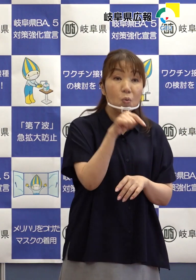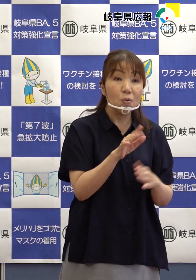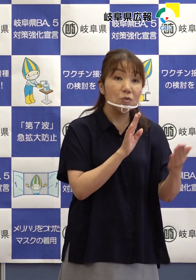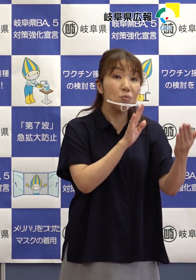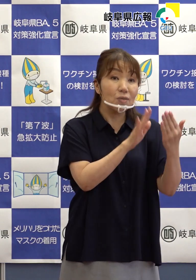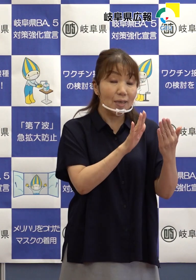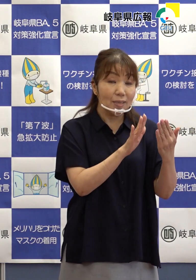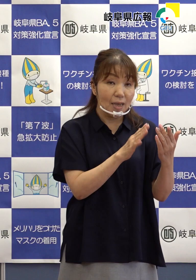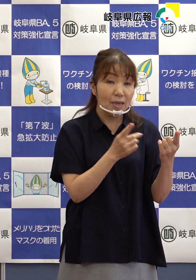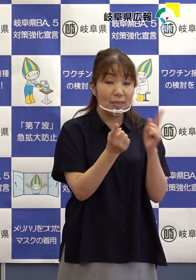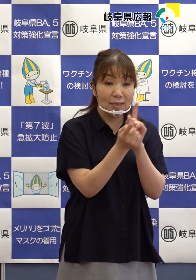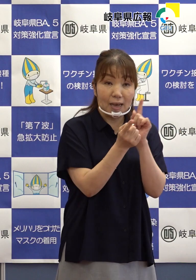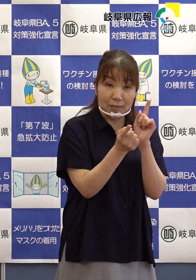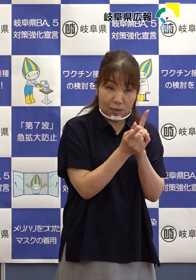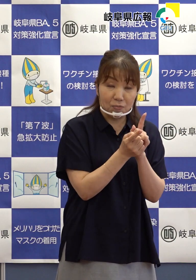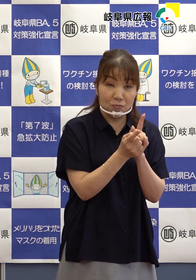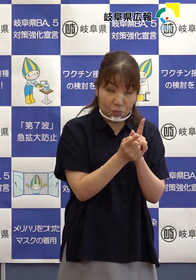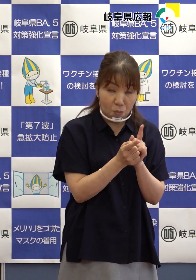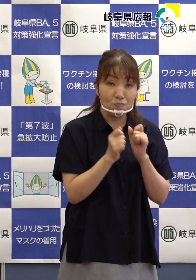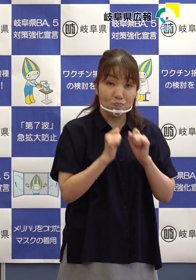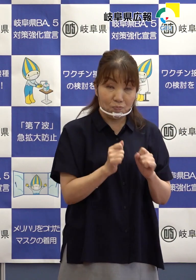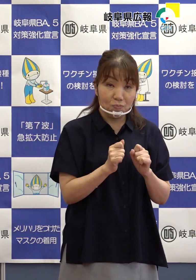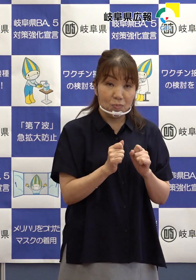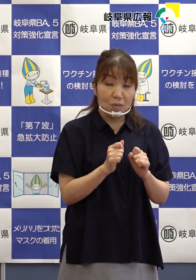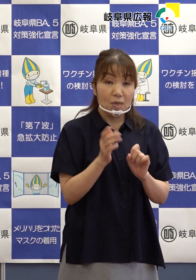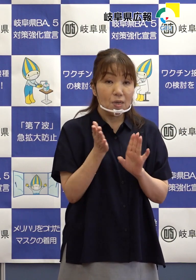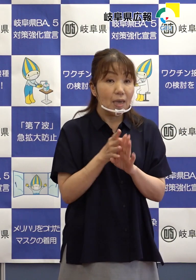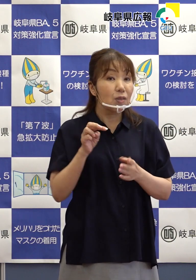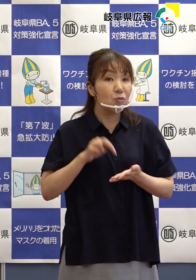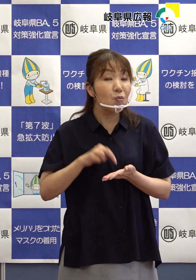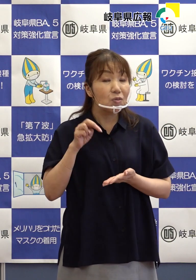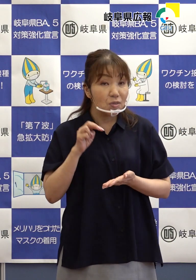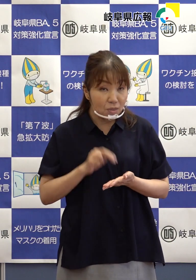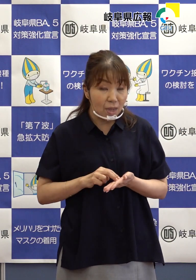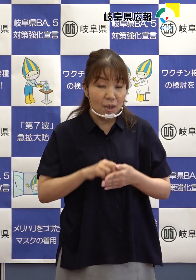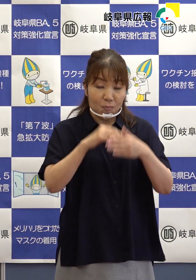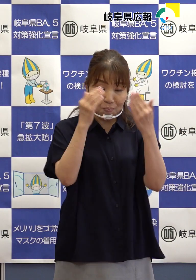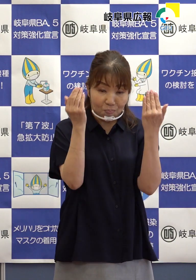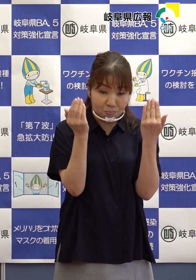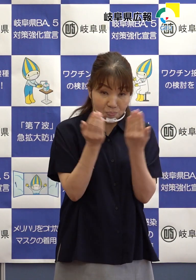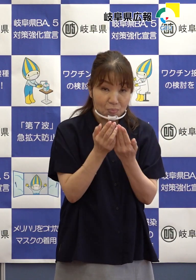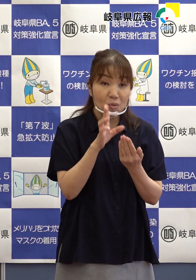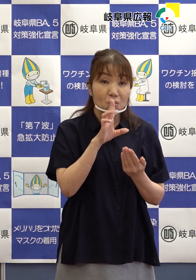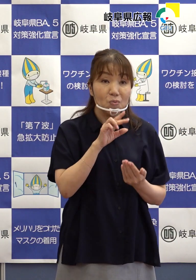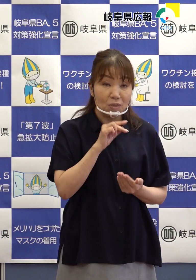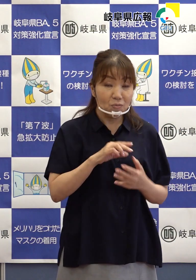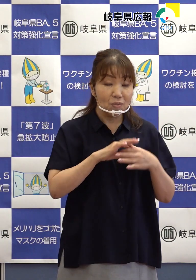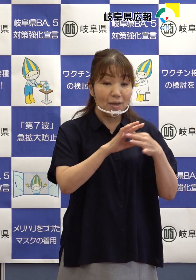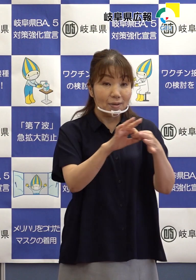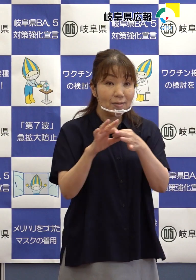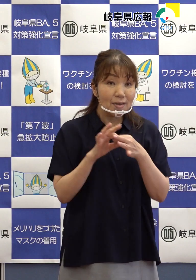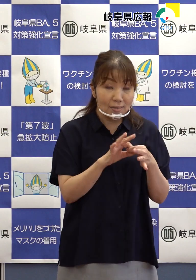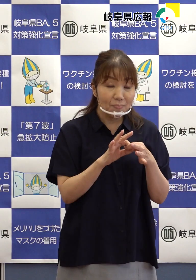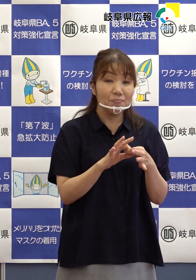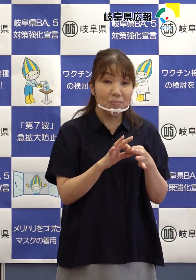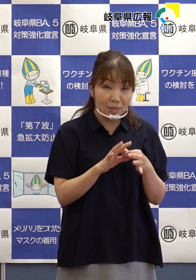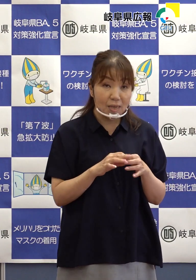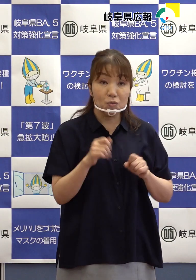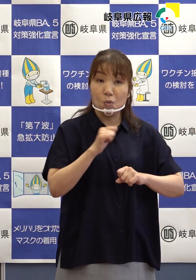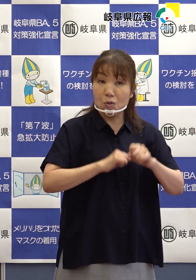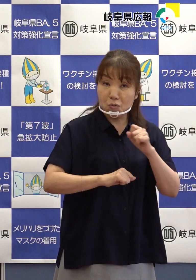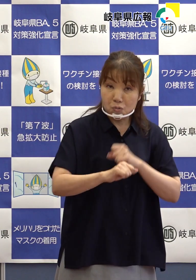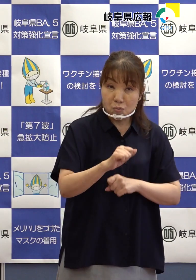ていこうとしかも岐阜県らしくオール岐阜デー関係者一丸となって取り組むということであの